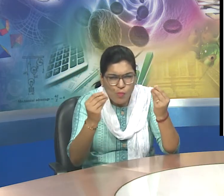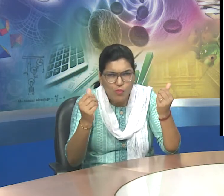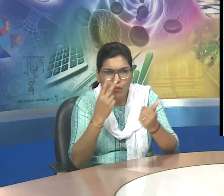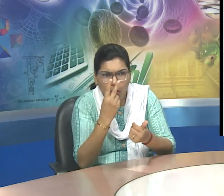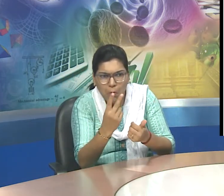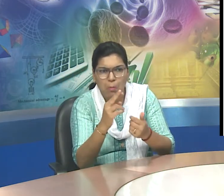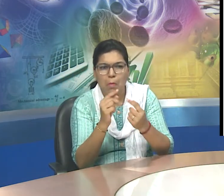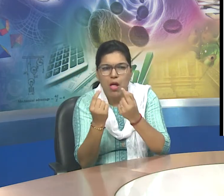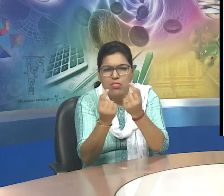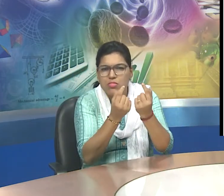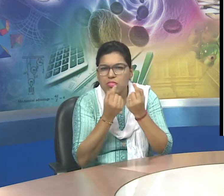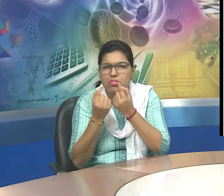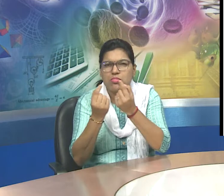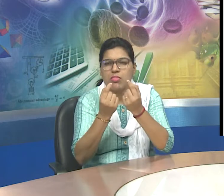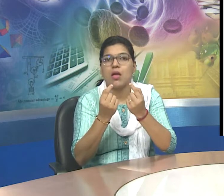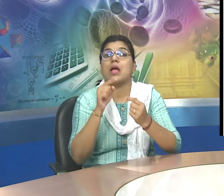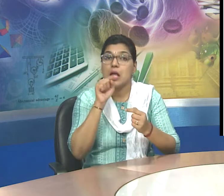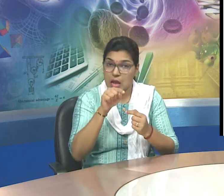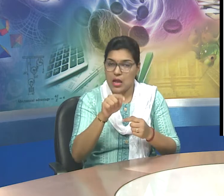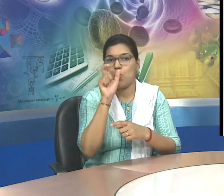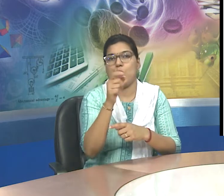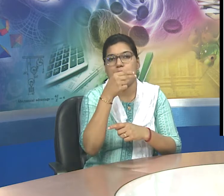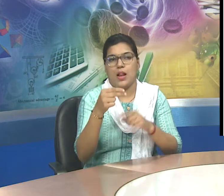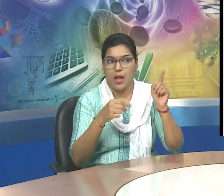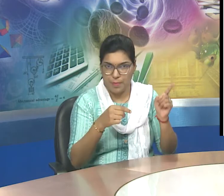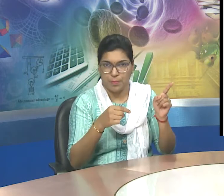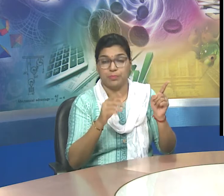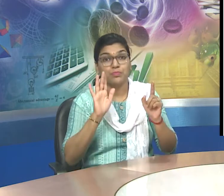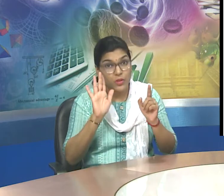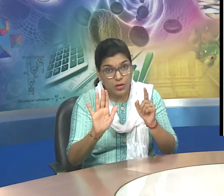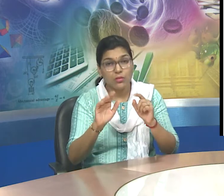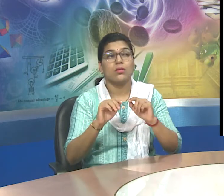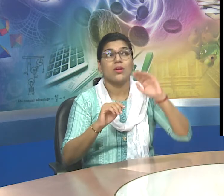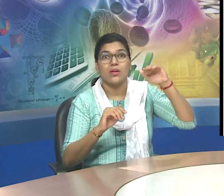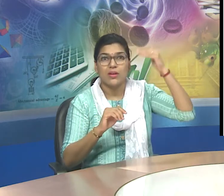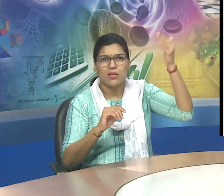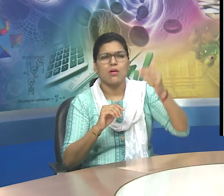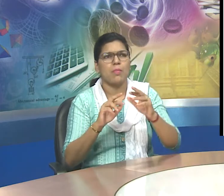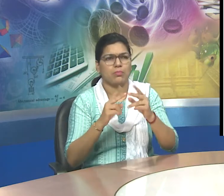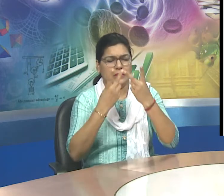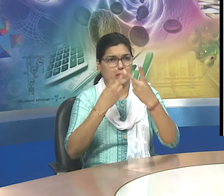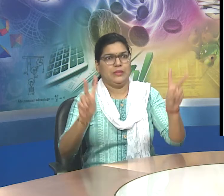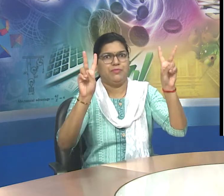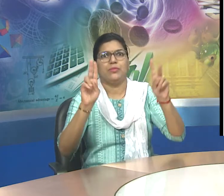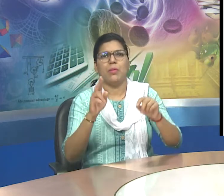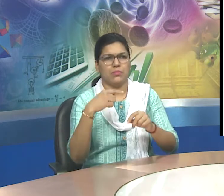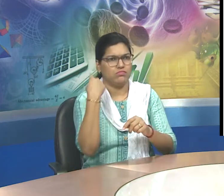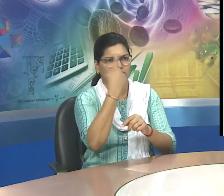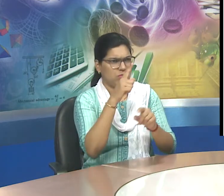बिल्कुल, चीनी उसमें ढूंढ नहीं पाएंगे, पानी और चीनी इस तरह से मिल जाएगी। अब